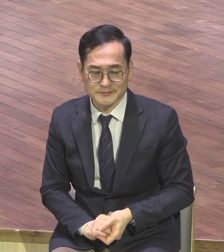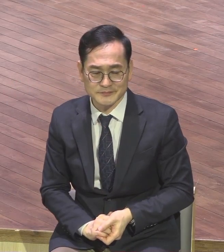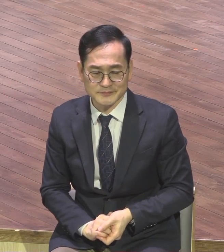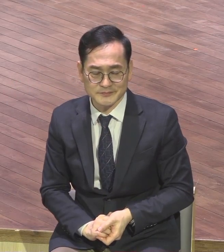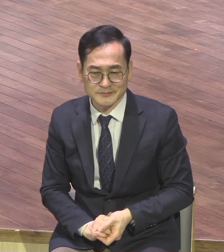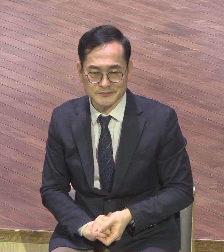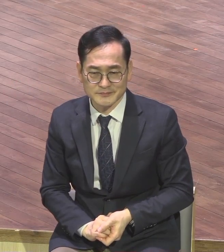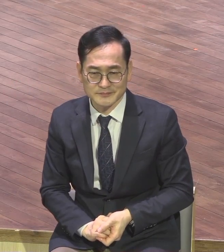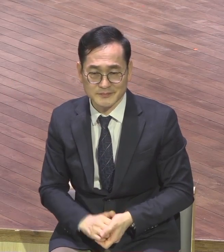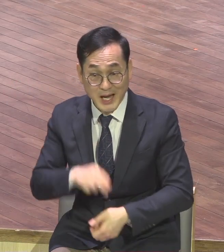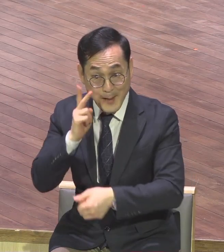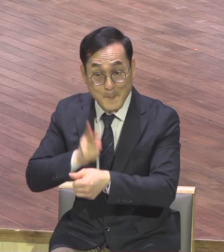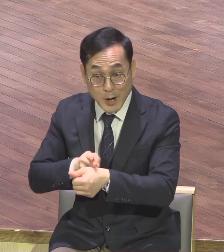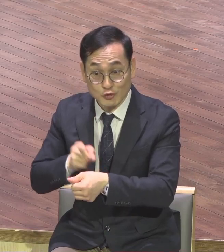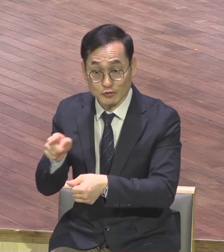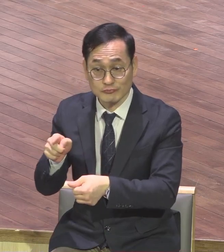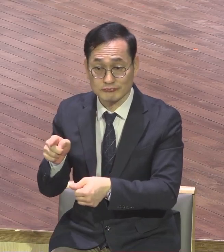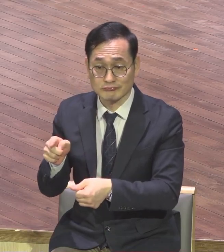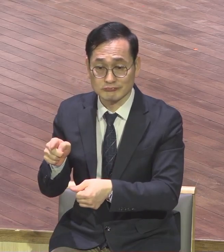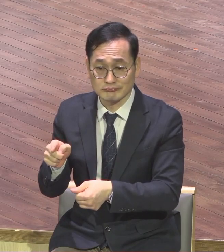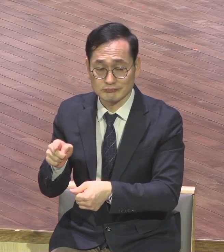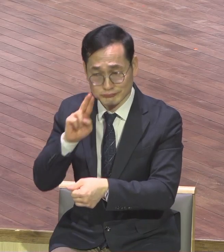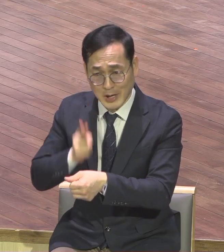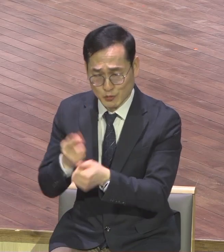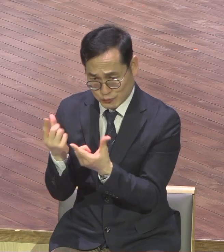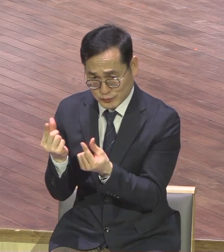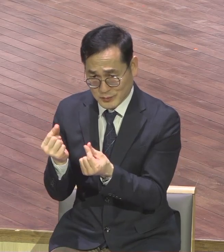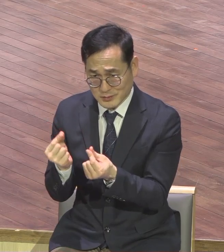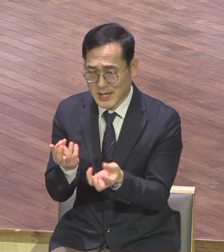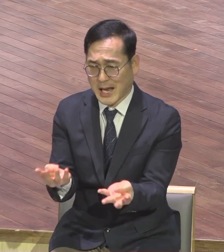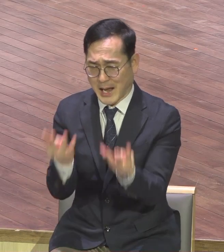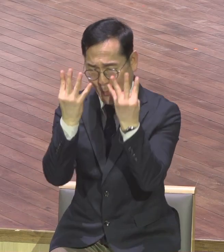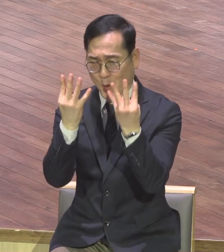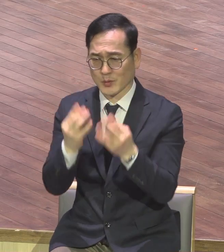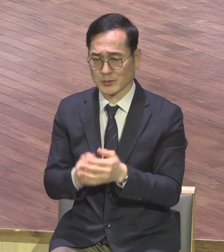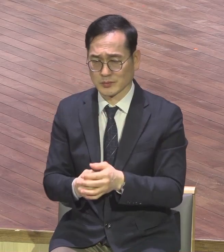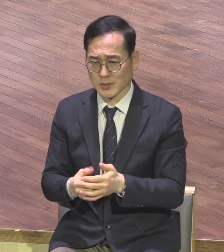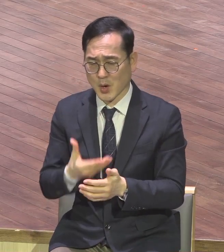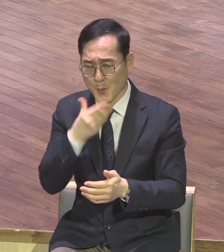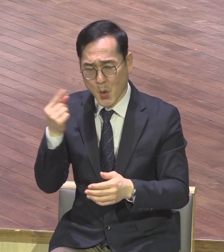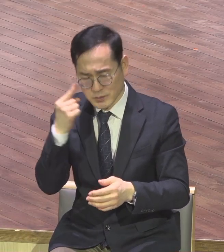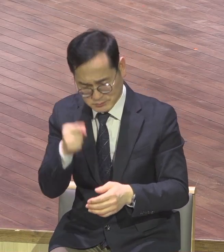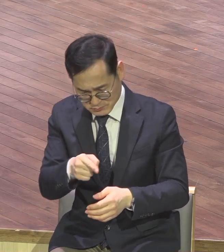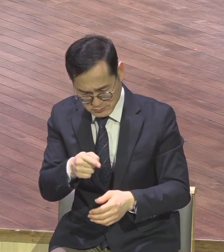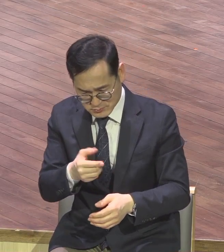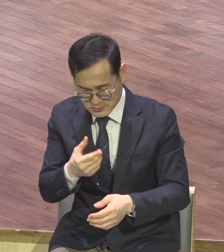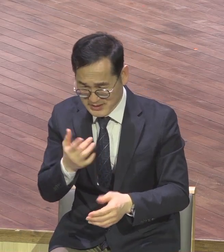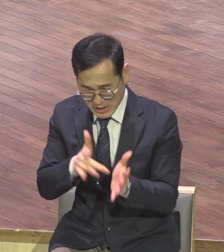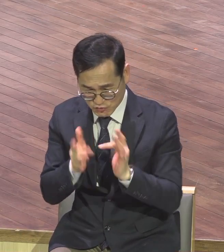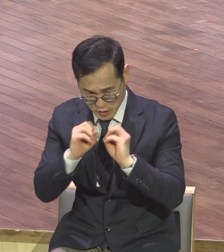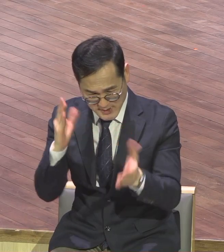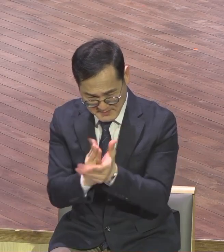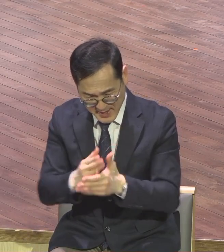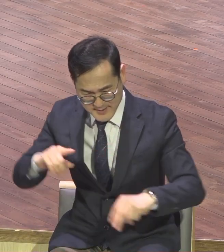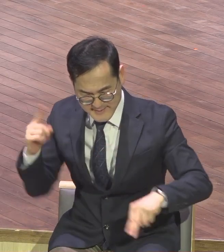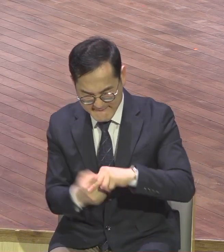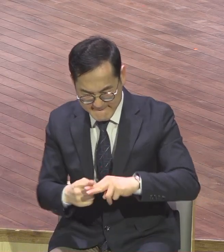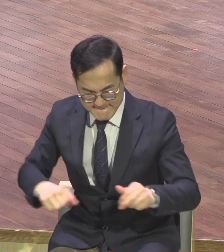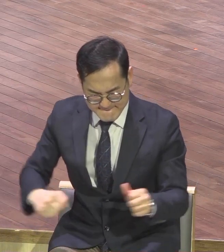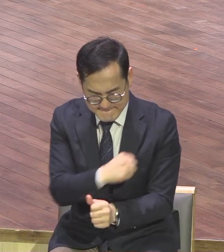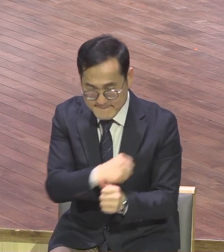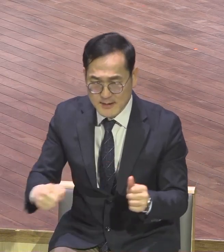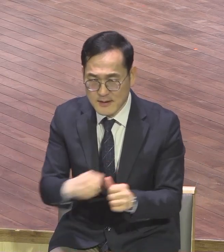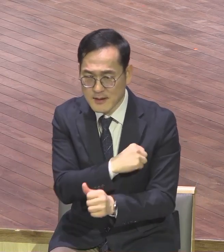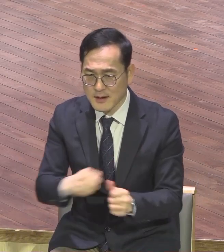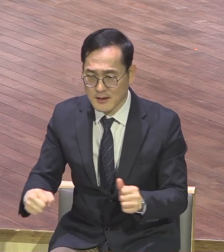우리에게 보여줘서 감옥에 갇혔을 때도, 복음 때문에 심하게 매질당했을 때도, 죽음 위기에 처했을 때도